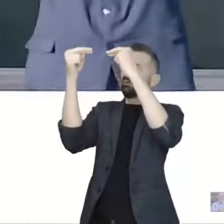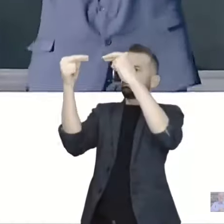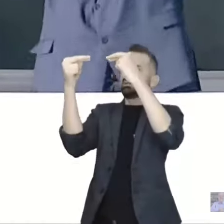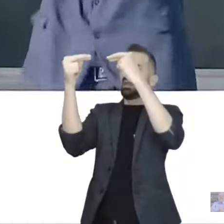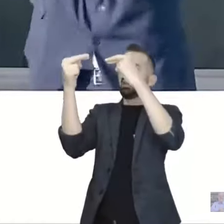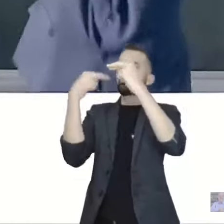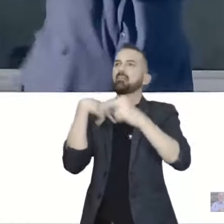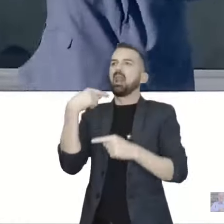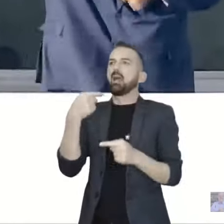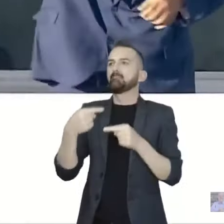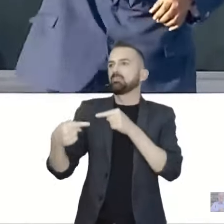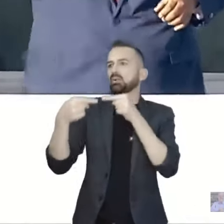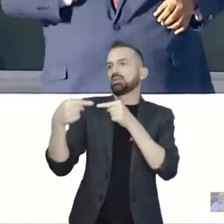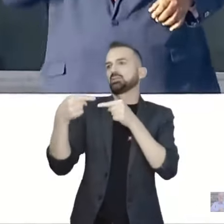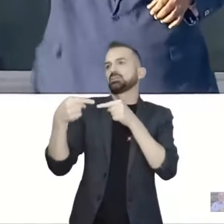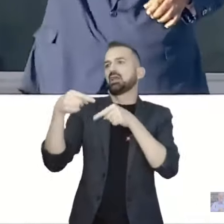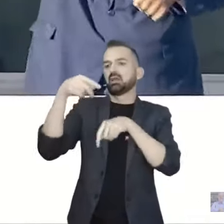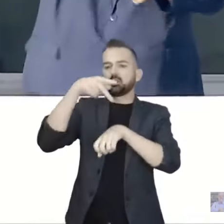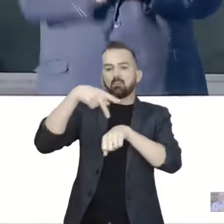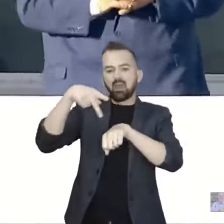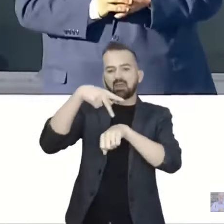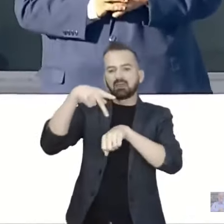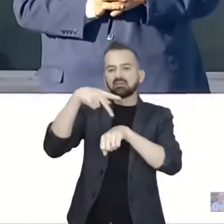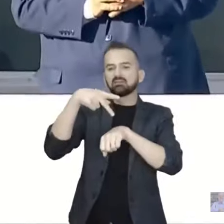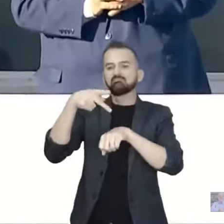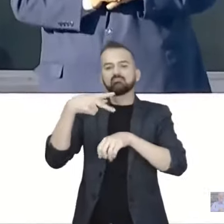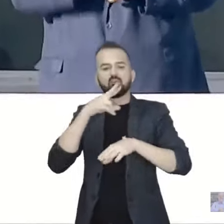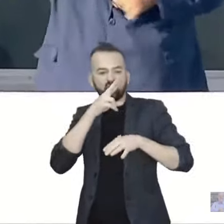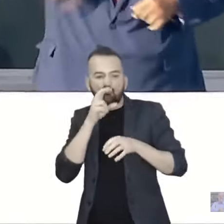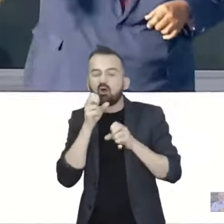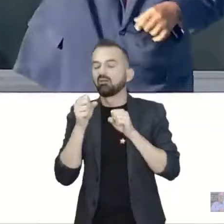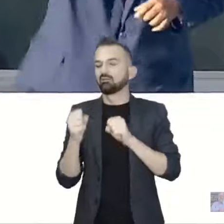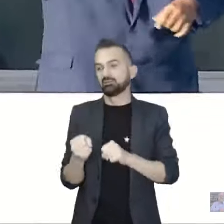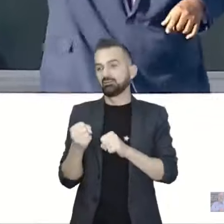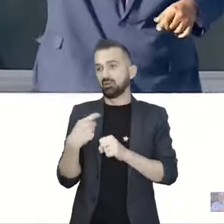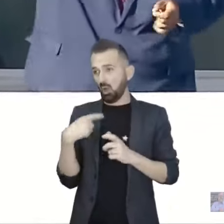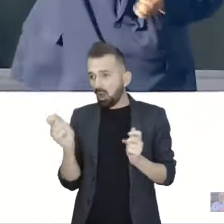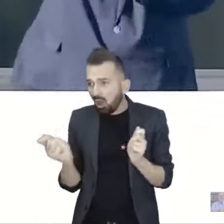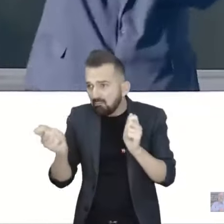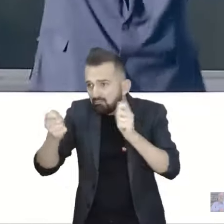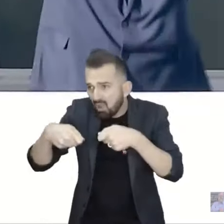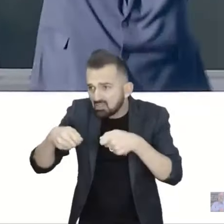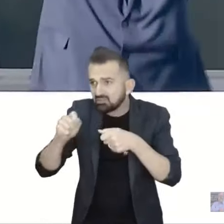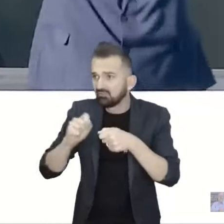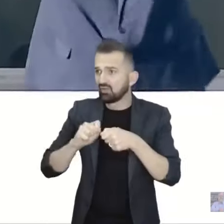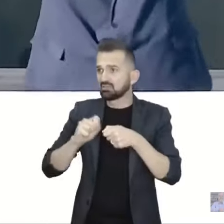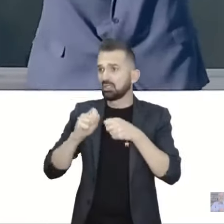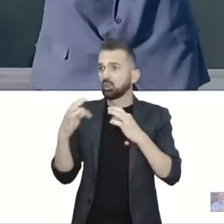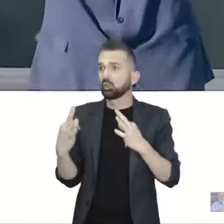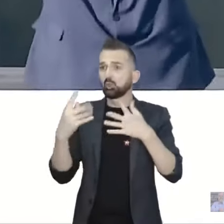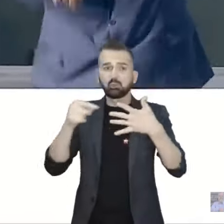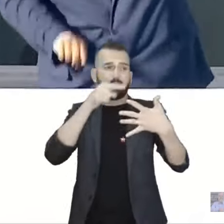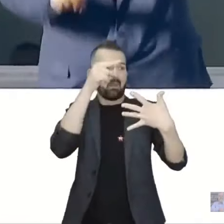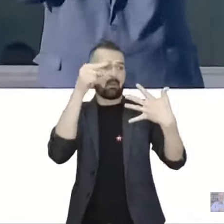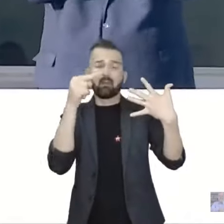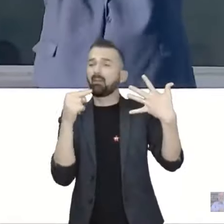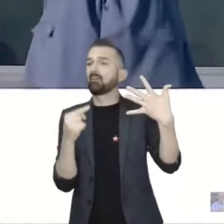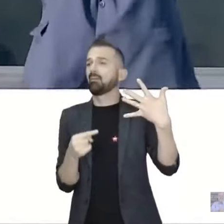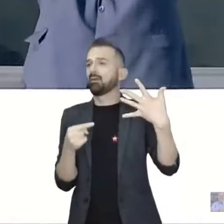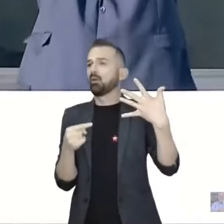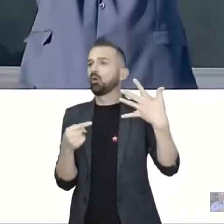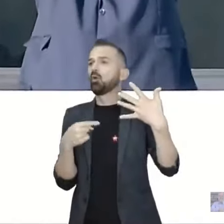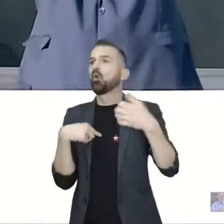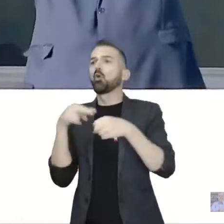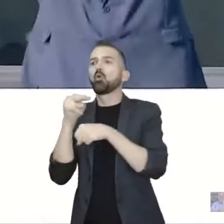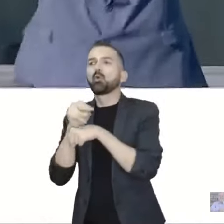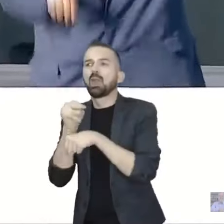externa ativa e altiva. Fomos capazes de realizar tudo isso, cuidando com total